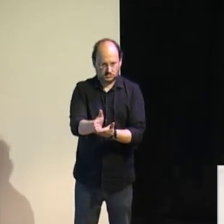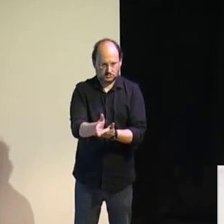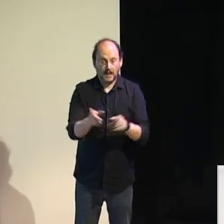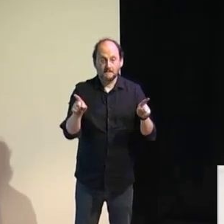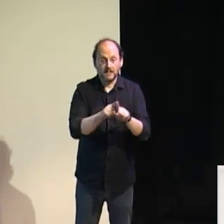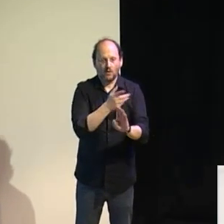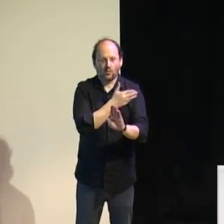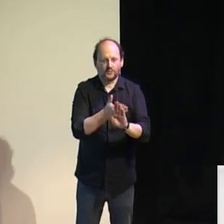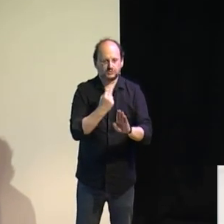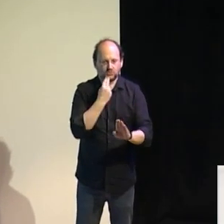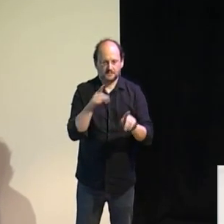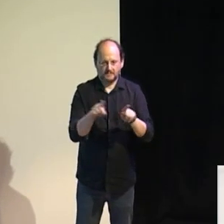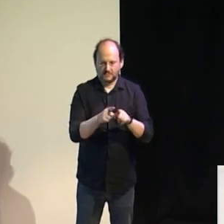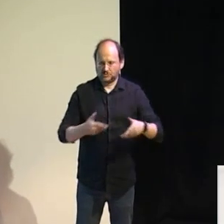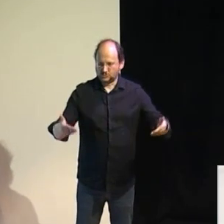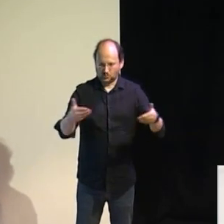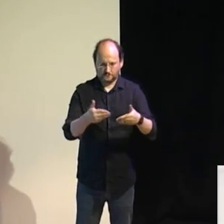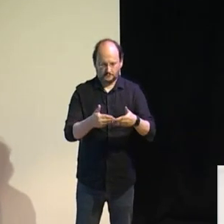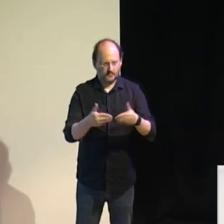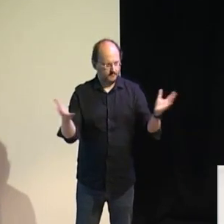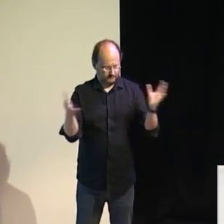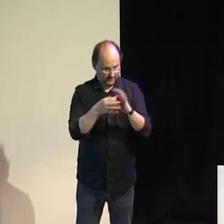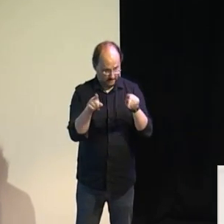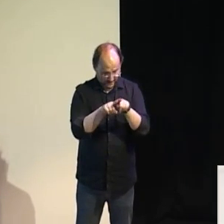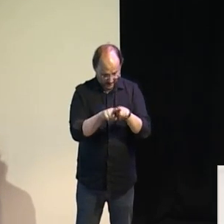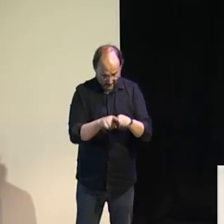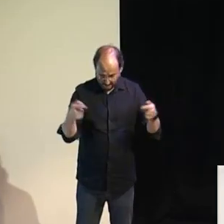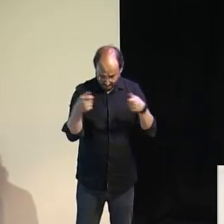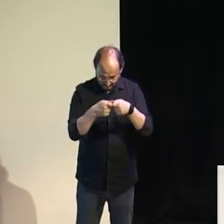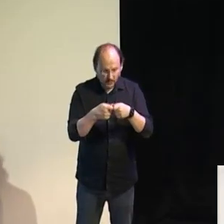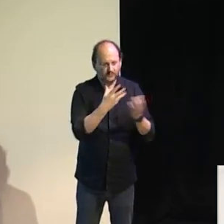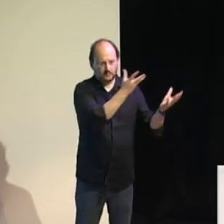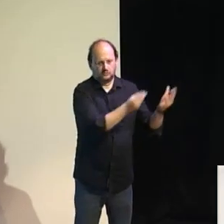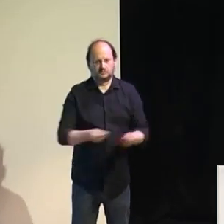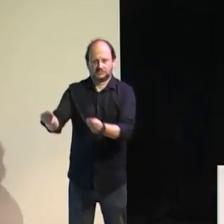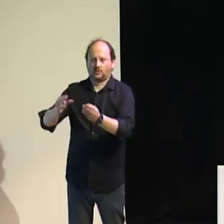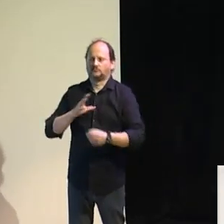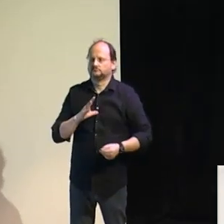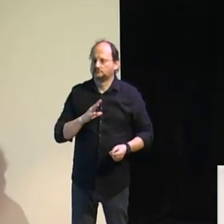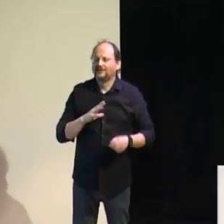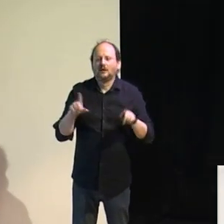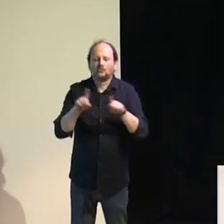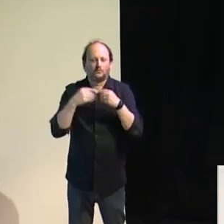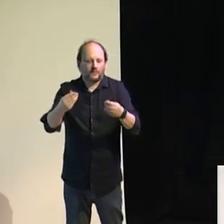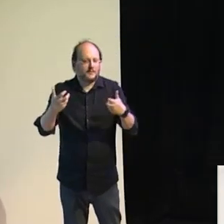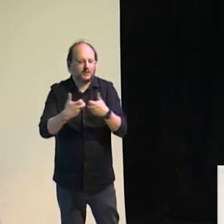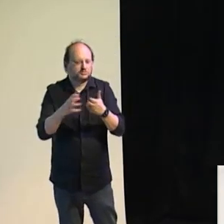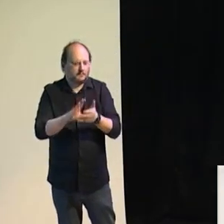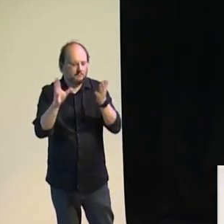Voilà. Donc on va travailler par approximation ou par assimilation de situations vécues. Par exemple, on